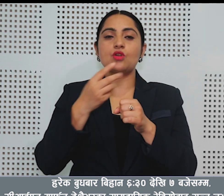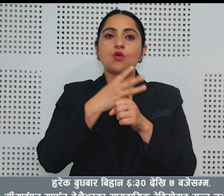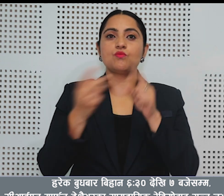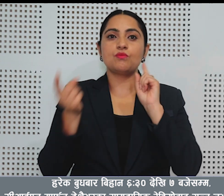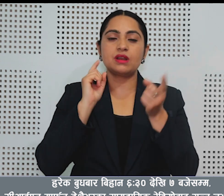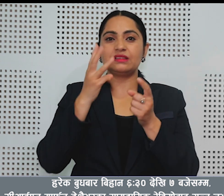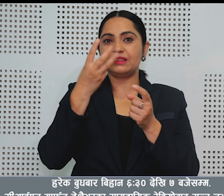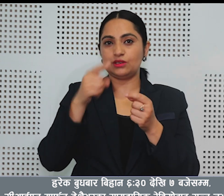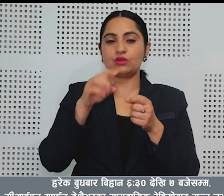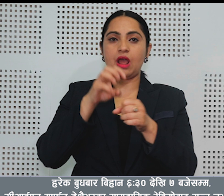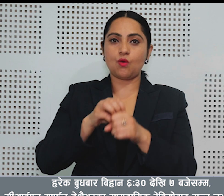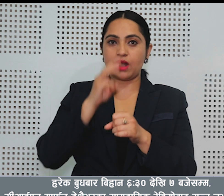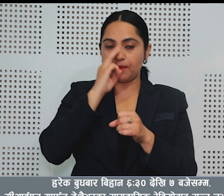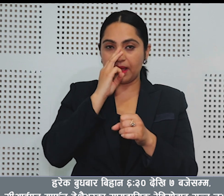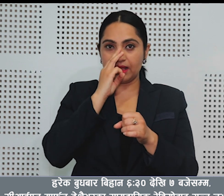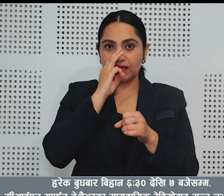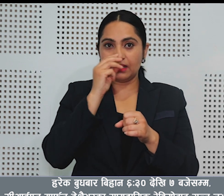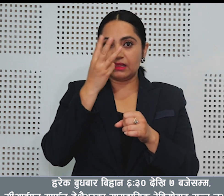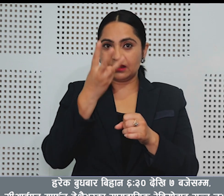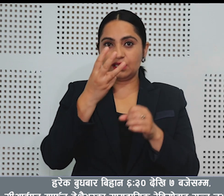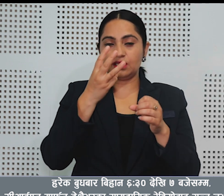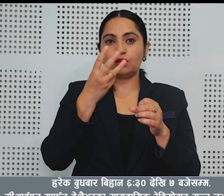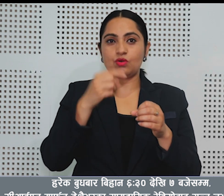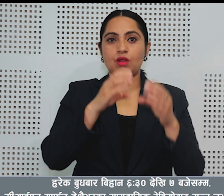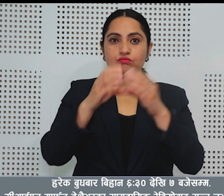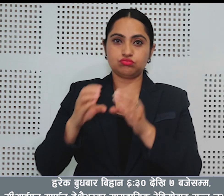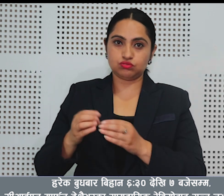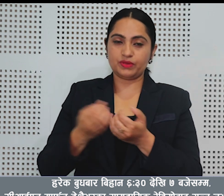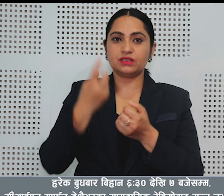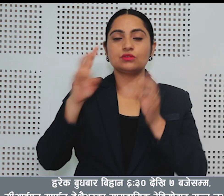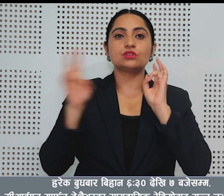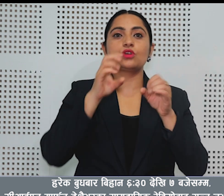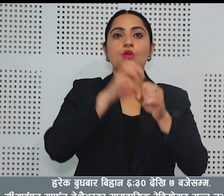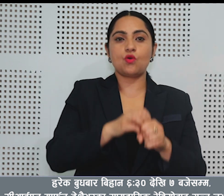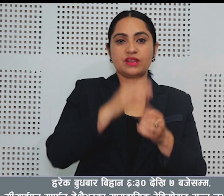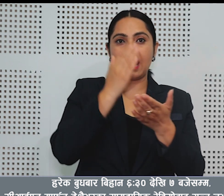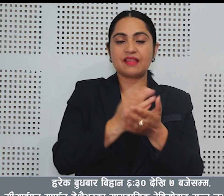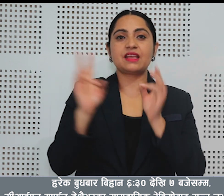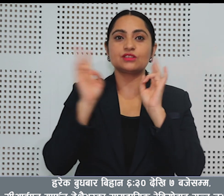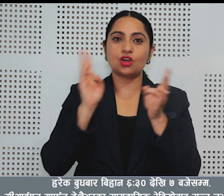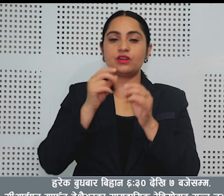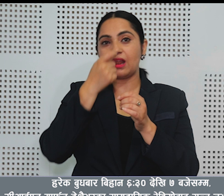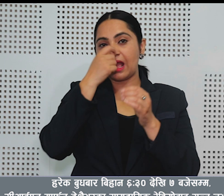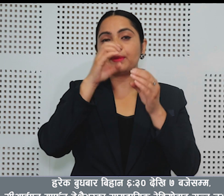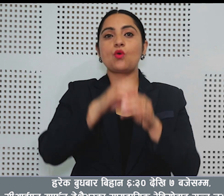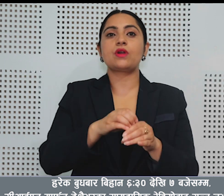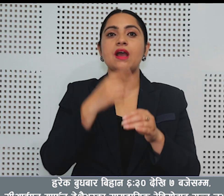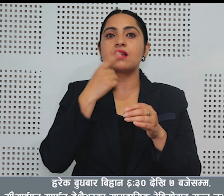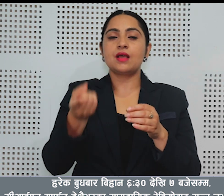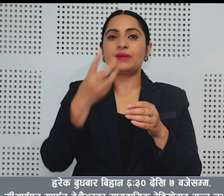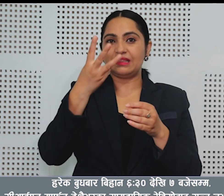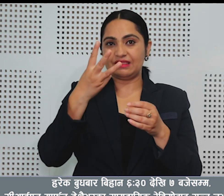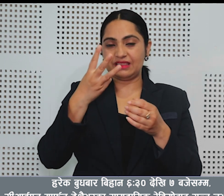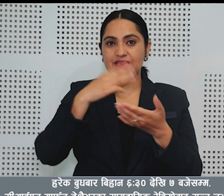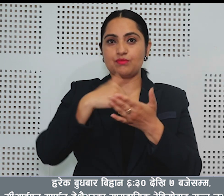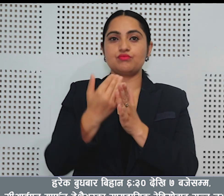उपमहानगरपालिकाको 3वटा वडाहरूमा पनि 3वटा चाहिँ हामीले क्याटेगोराइज गरेका छौँ। एउटा सहरी वडा, अर्ध सहरी र ग्रामीण वडा भनेर होइन, ग्रामीण क्षेत्र